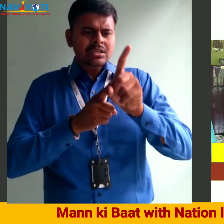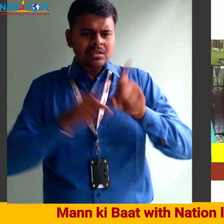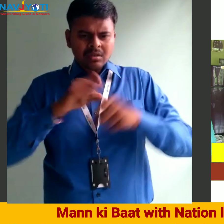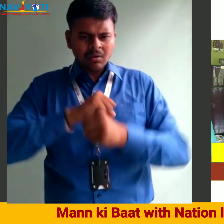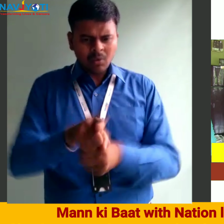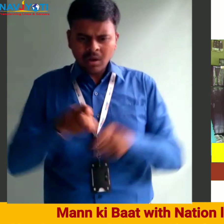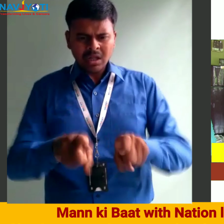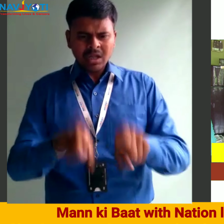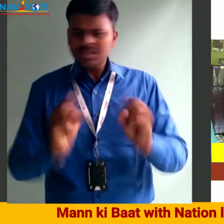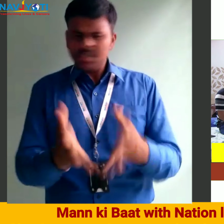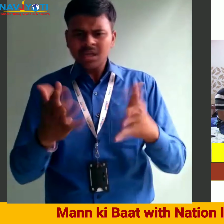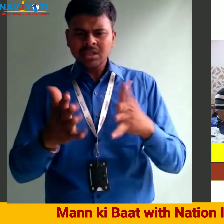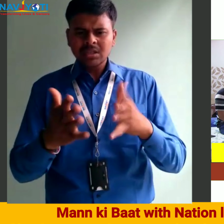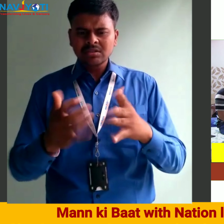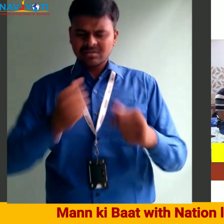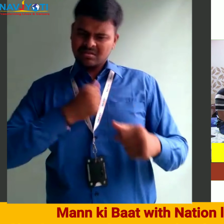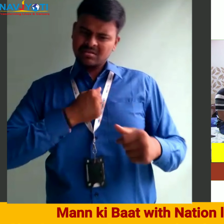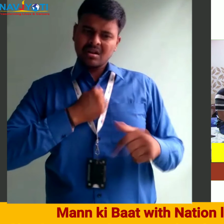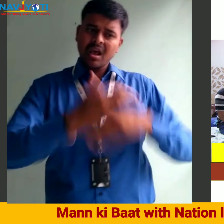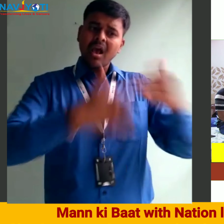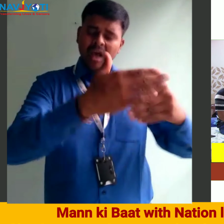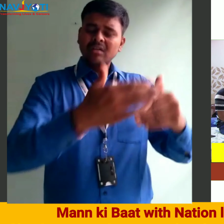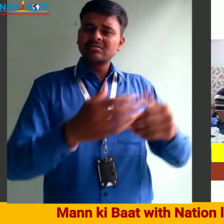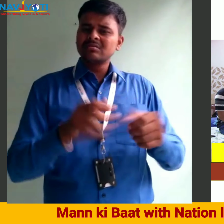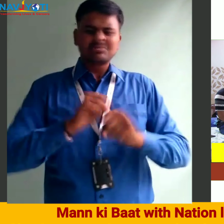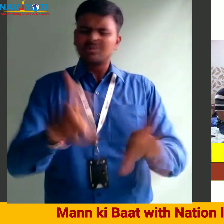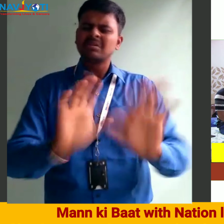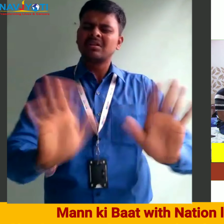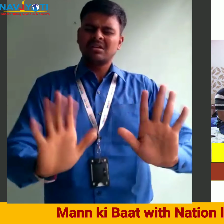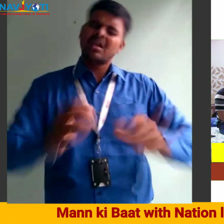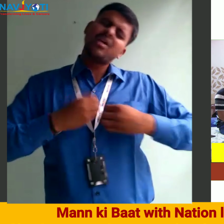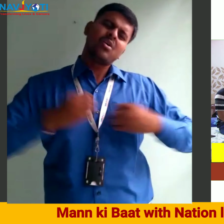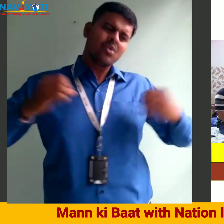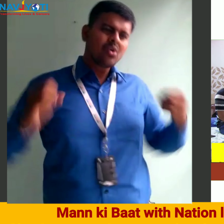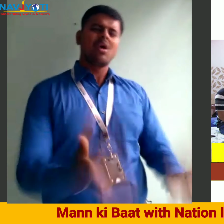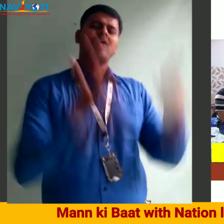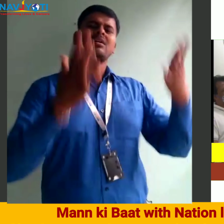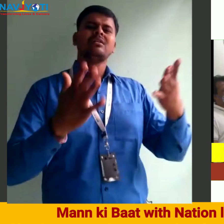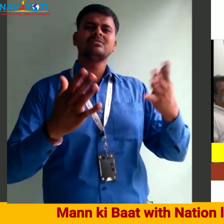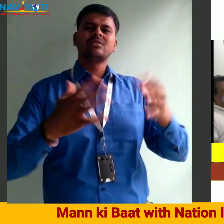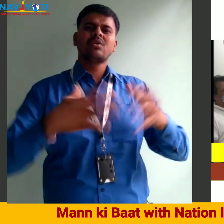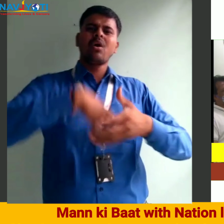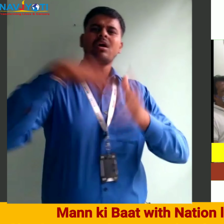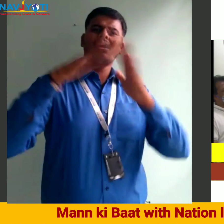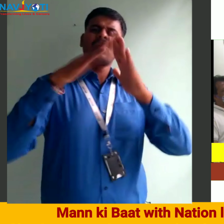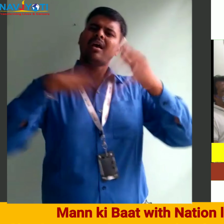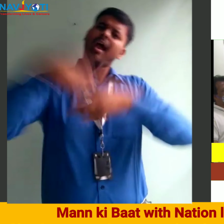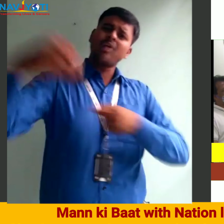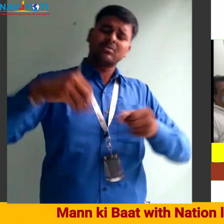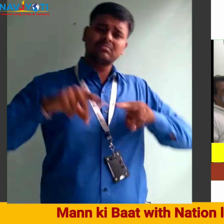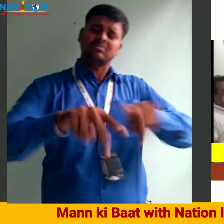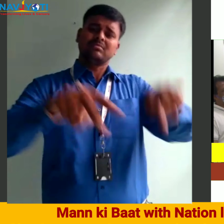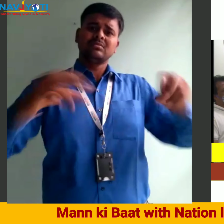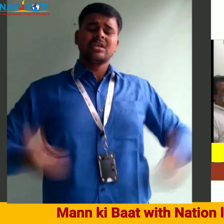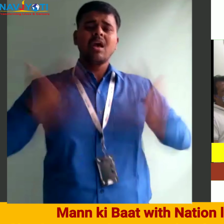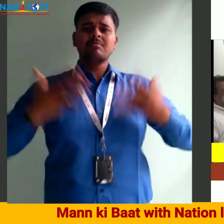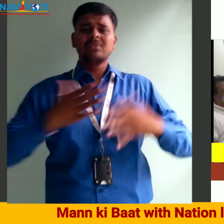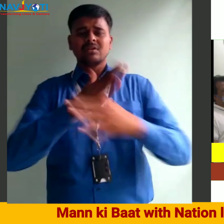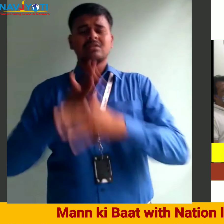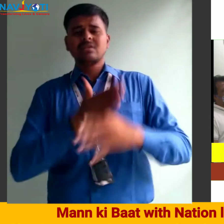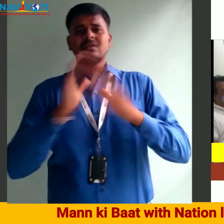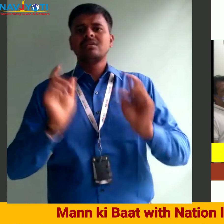मेरे देशवासियों से मैं आपसे आग्रह करूंगा, हम कतई अति आत्मविश्वास में न फंस जाएं।